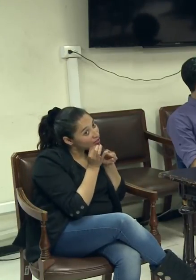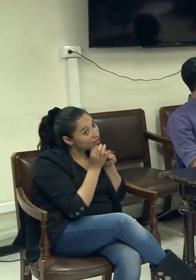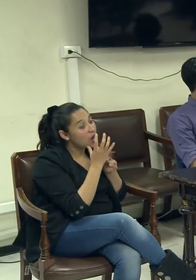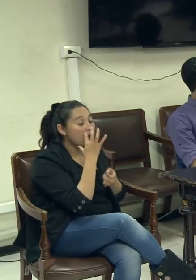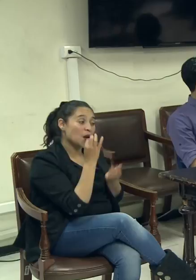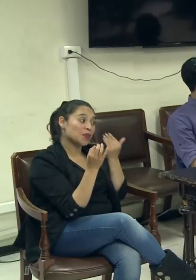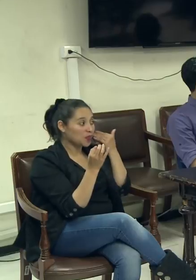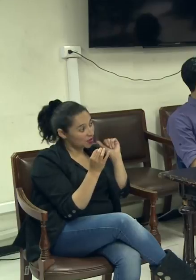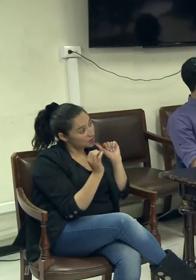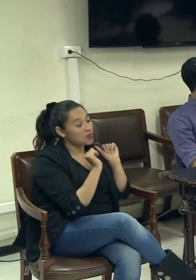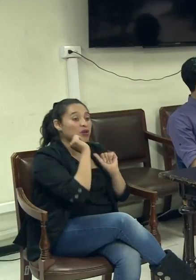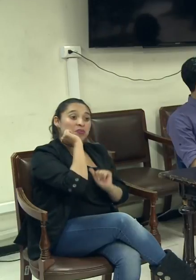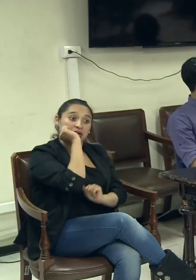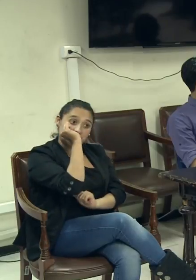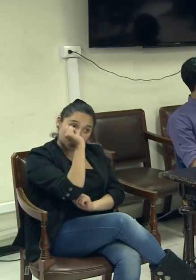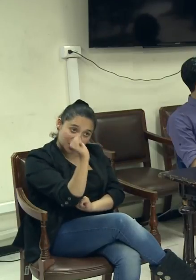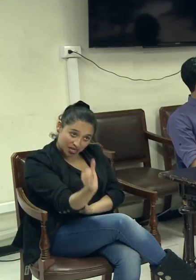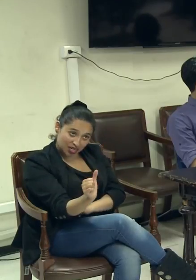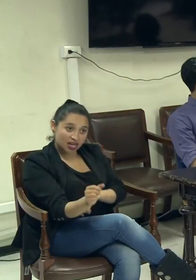hablaba muy mal.